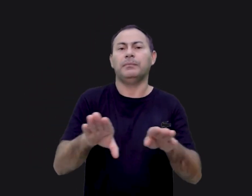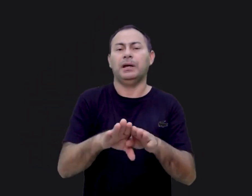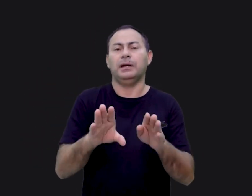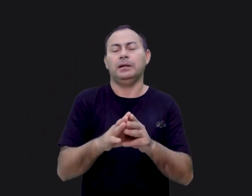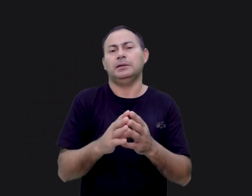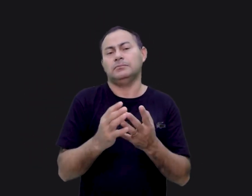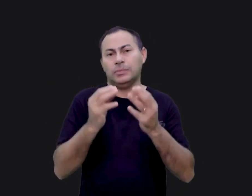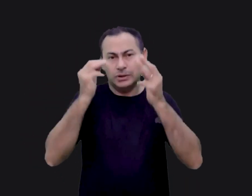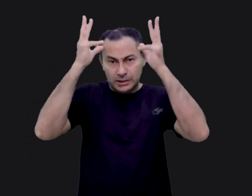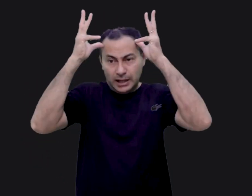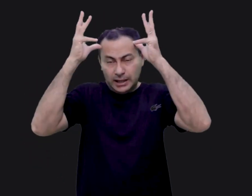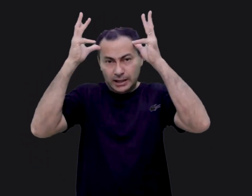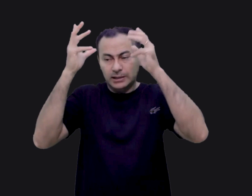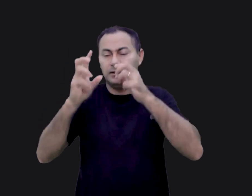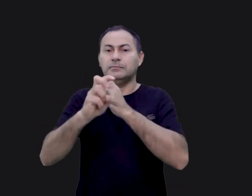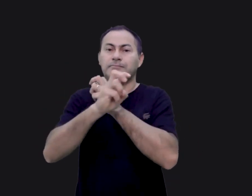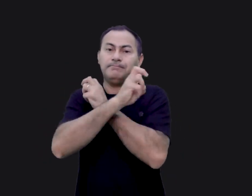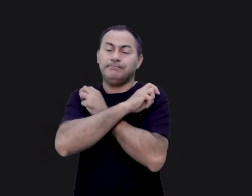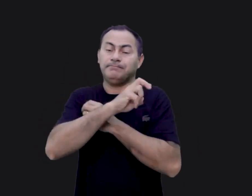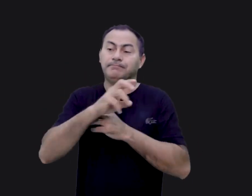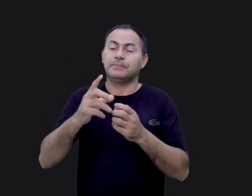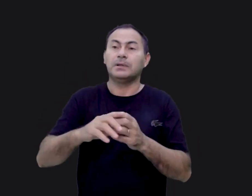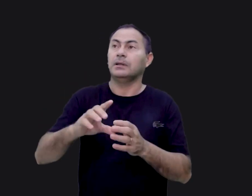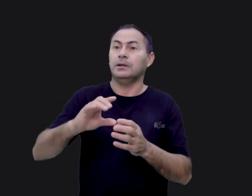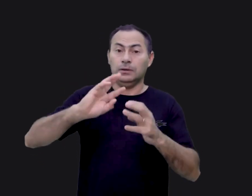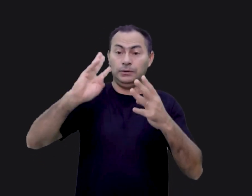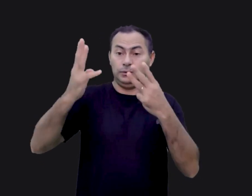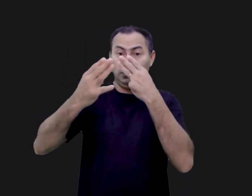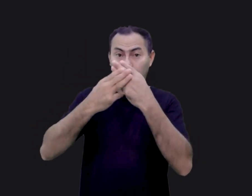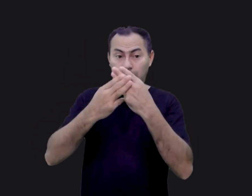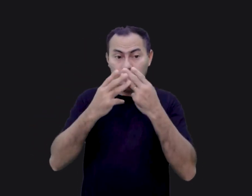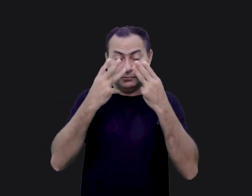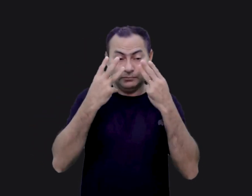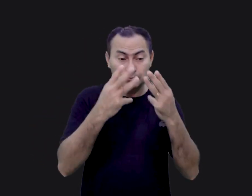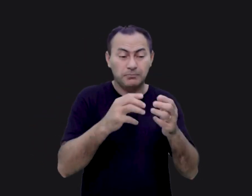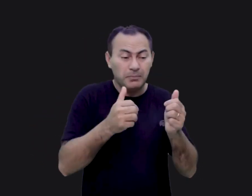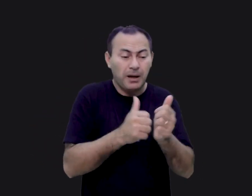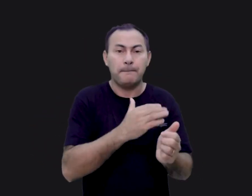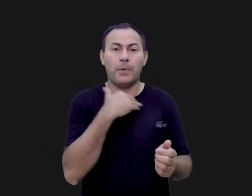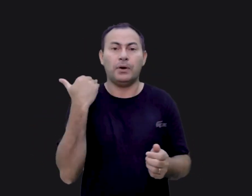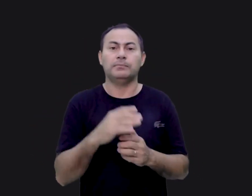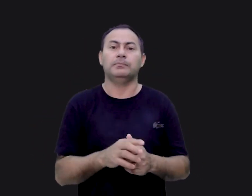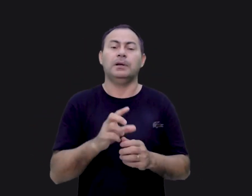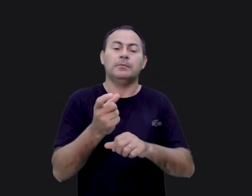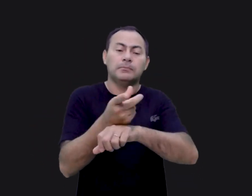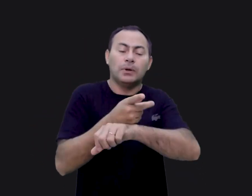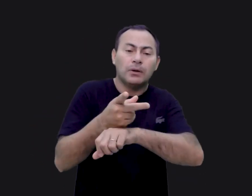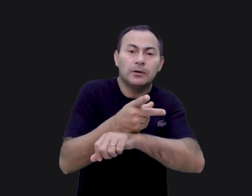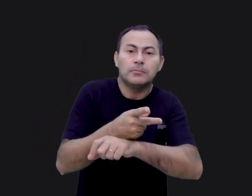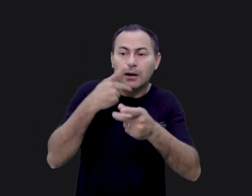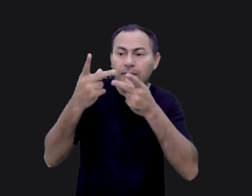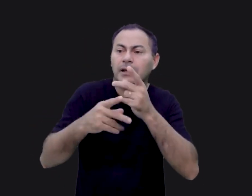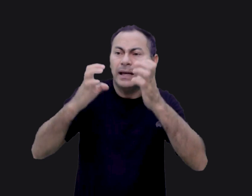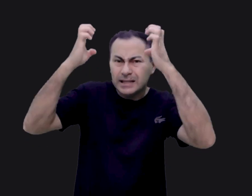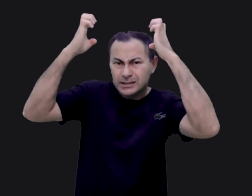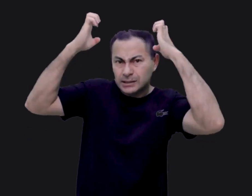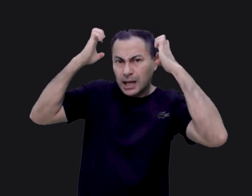Esther estava no palácio do imperador persa. Quando os judeus estiveram frente a um genocídio, eles a procuraram e disseram,